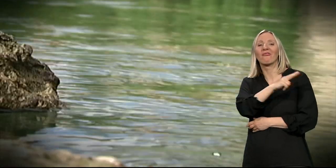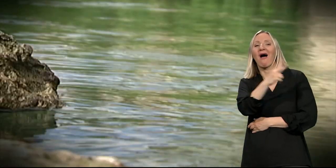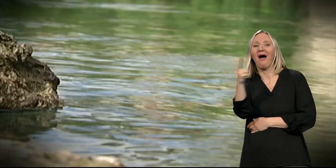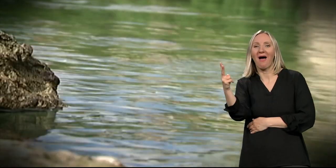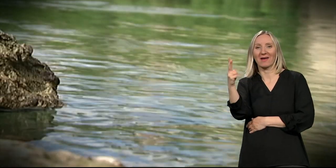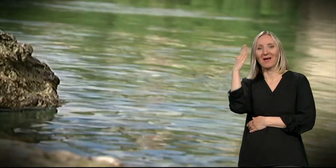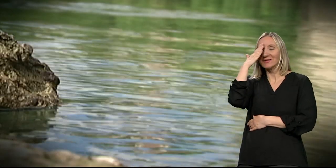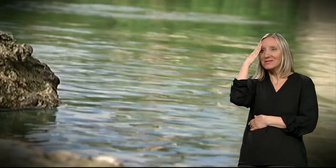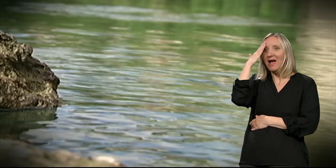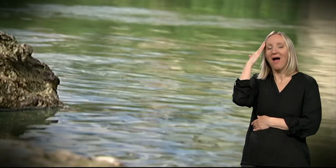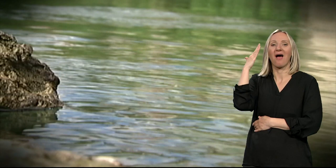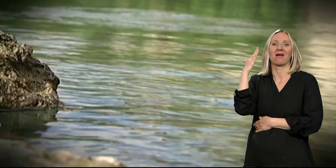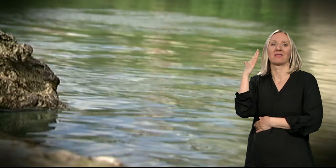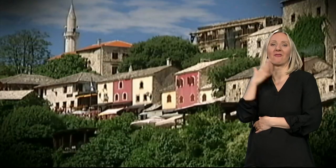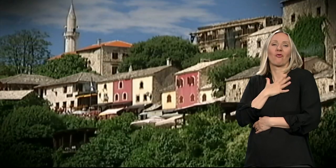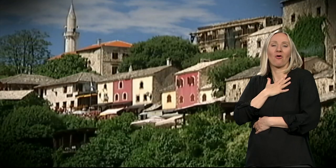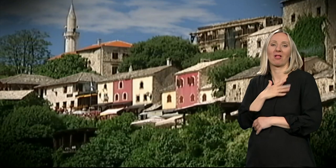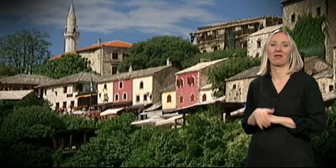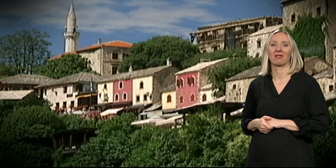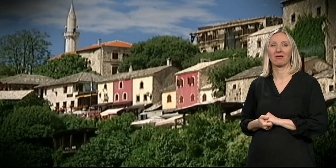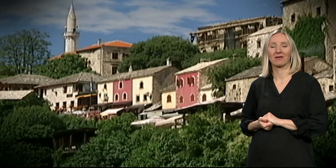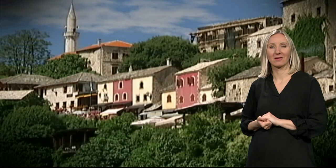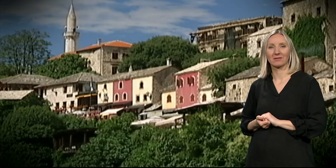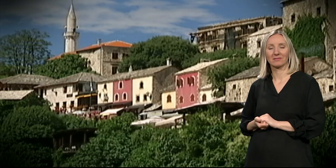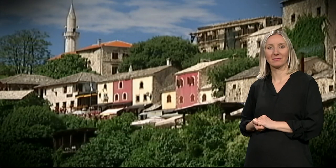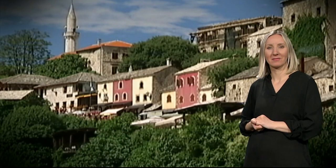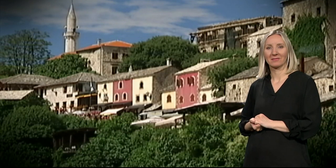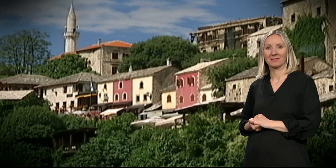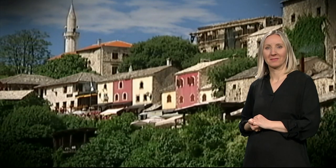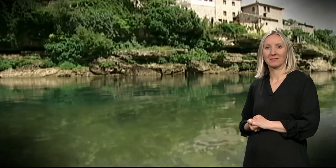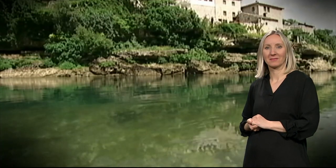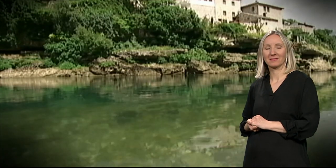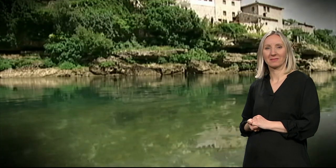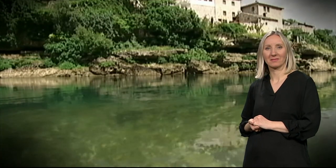sunca, nije bilo ptica, ničeg nije bilo.